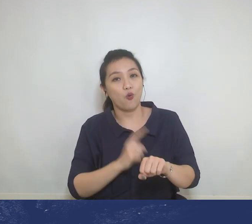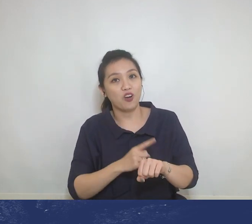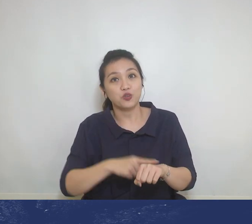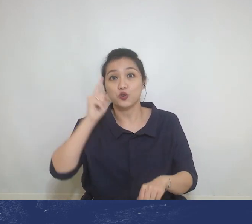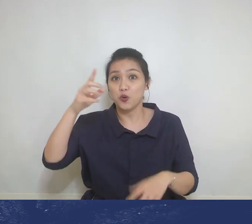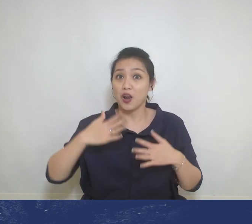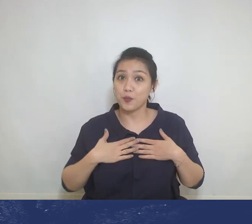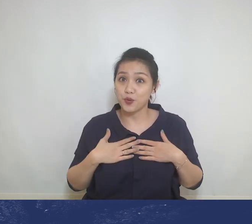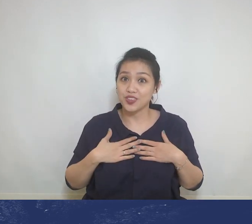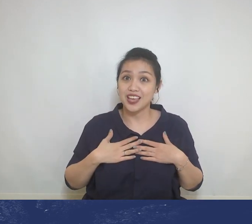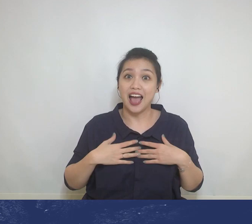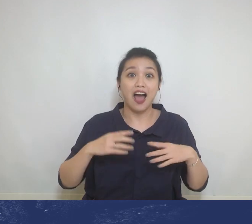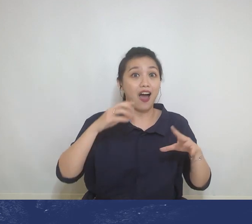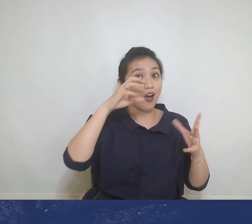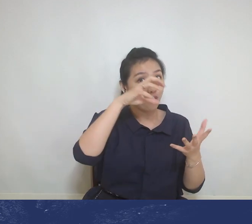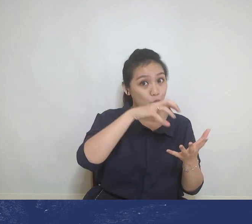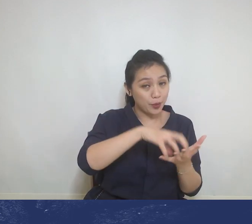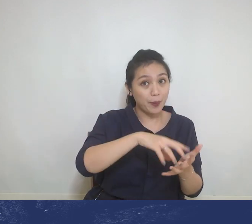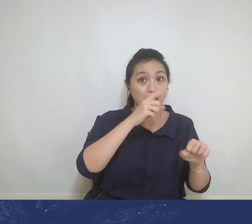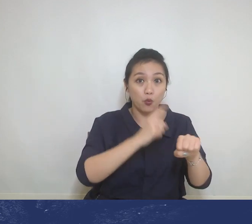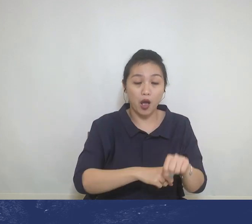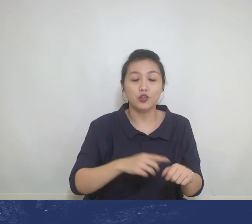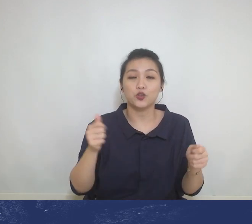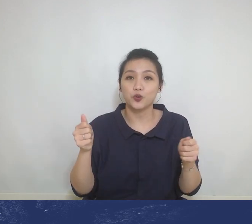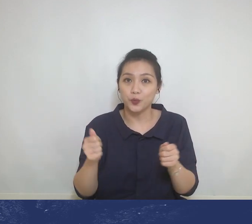dia, Tuhan bikin sendi pangkal pahanya tahu plecok.